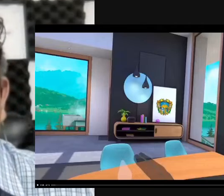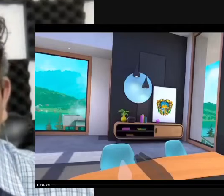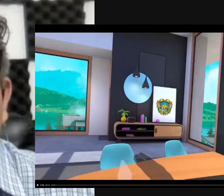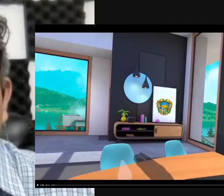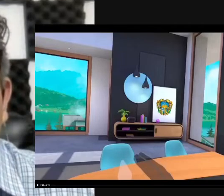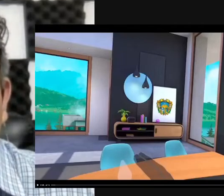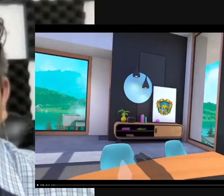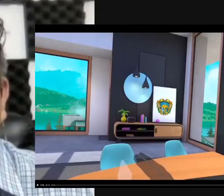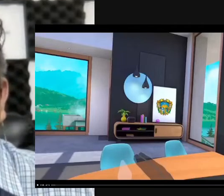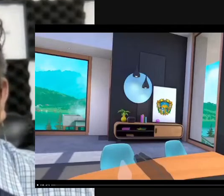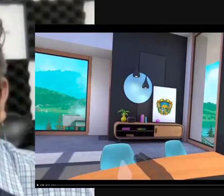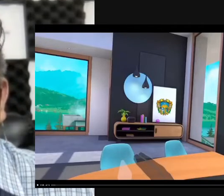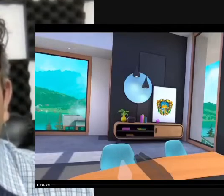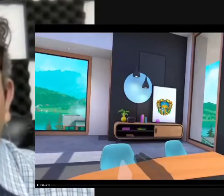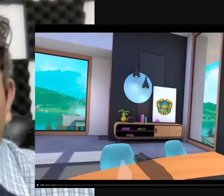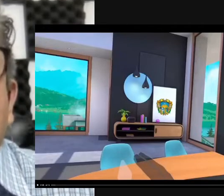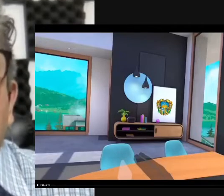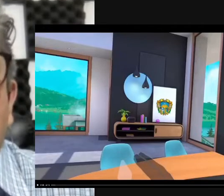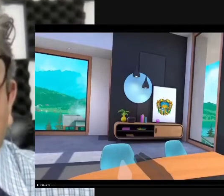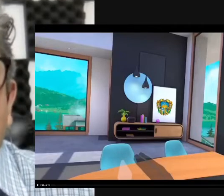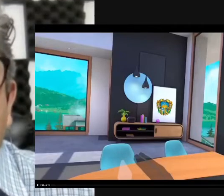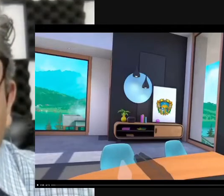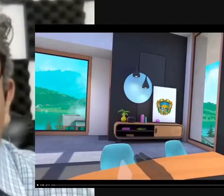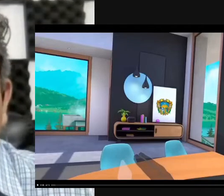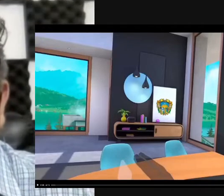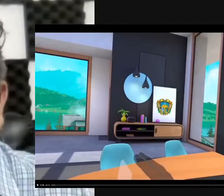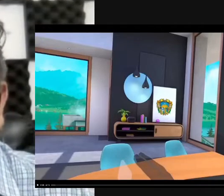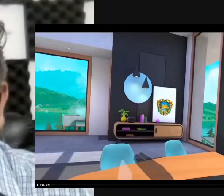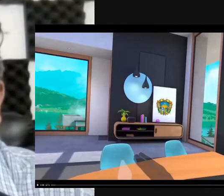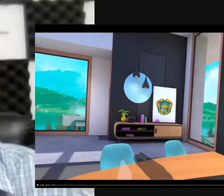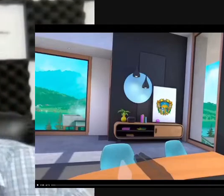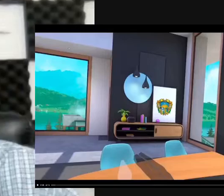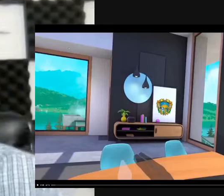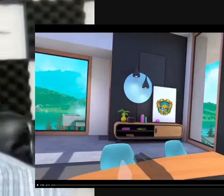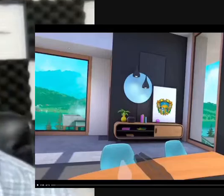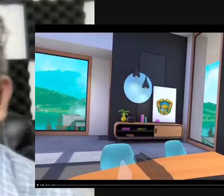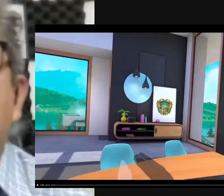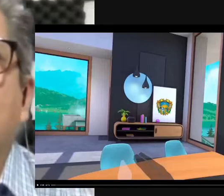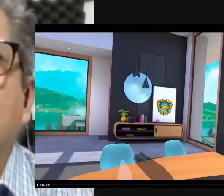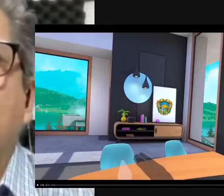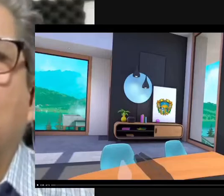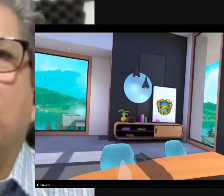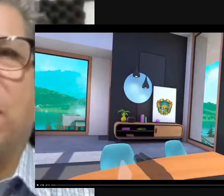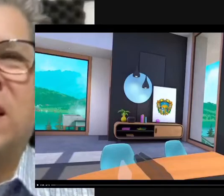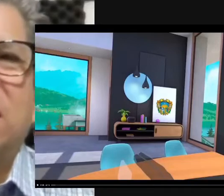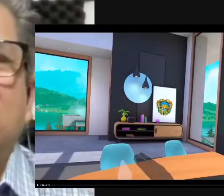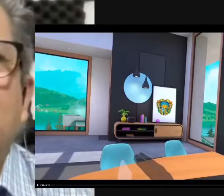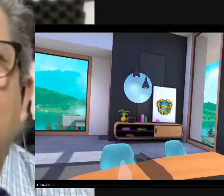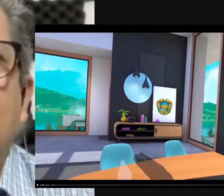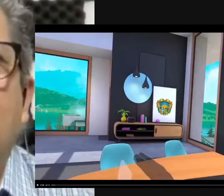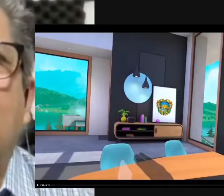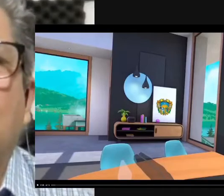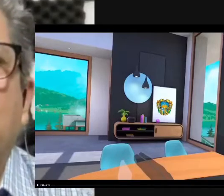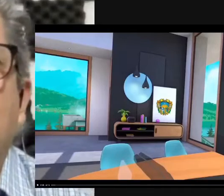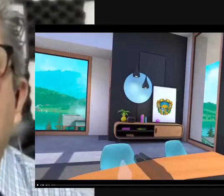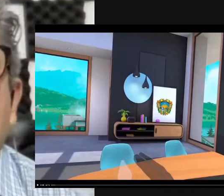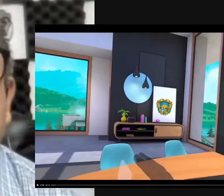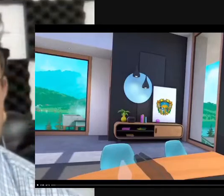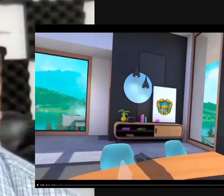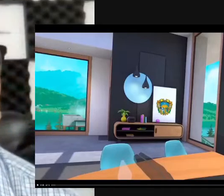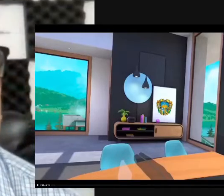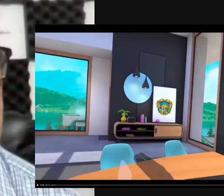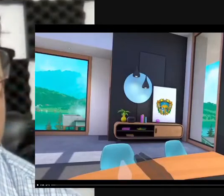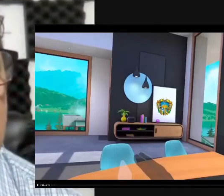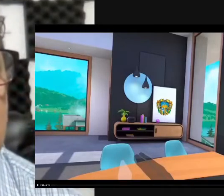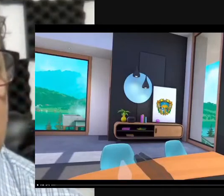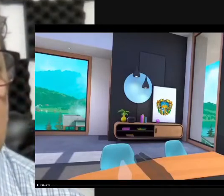ese tema de ir más allá en la innovación. Entonces, por eso me gustaría que vean este video de lo que presencié el domingo, que se